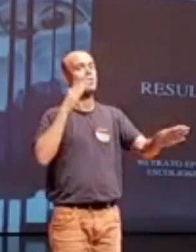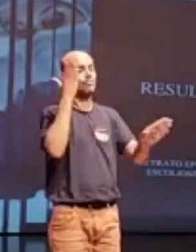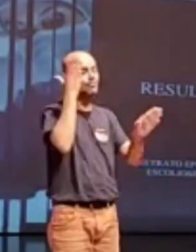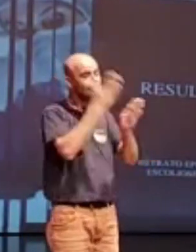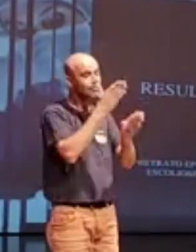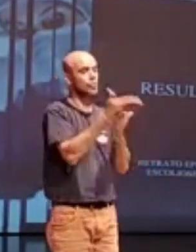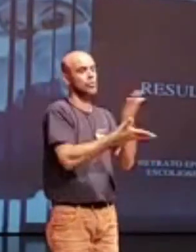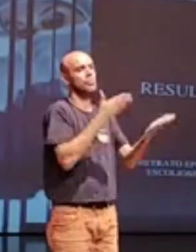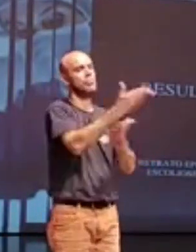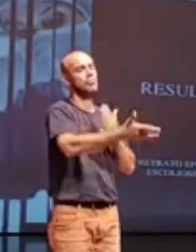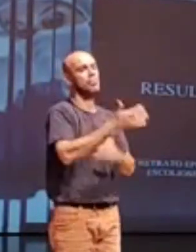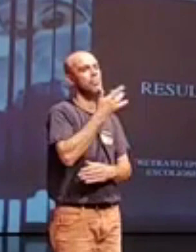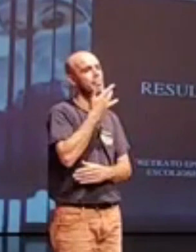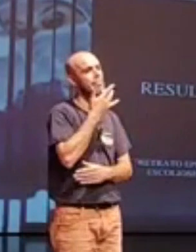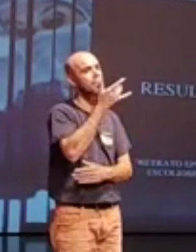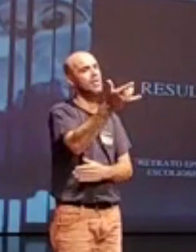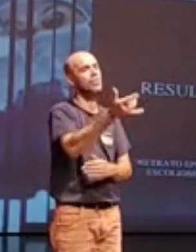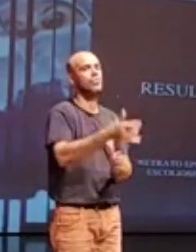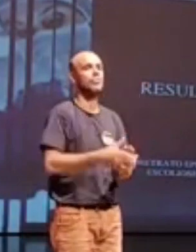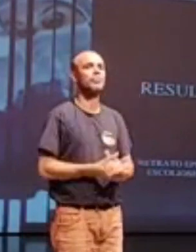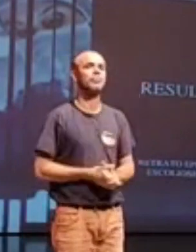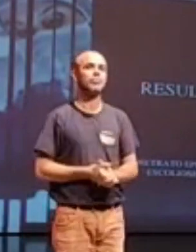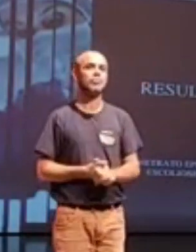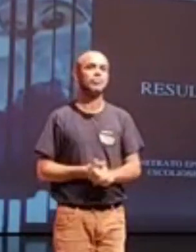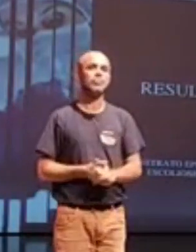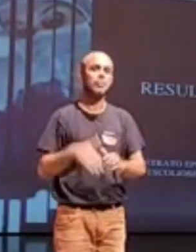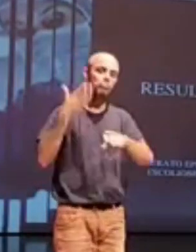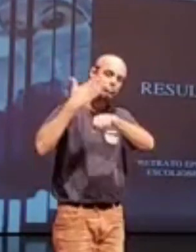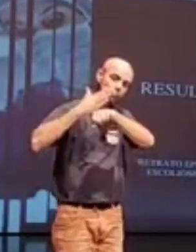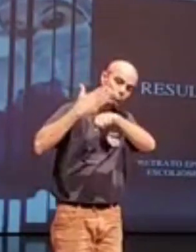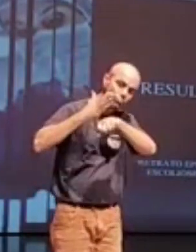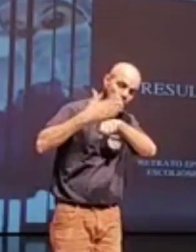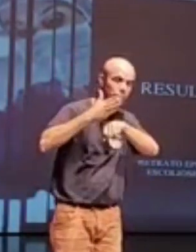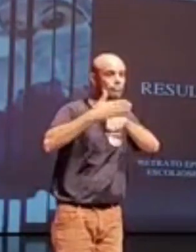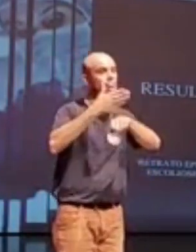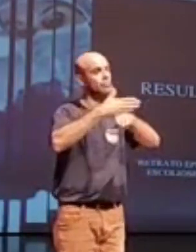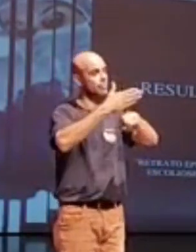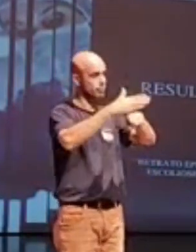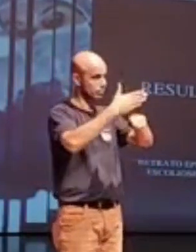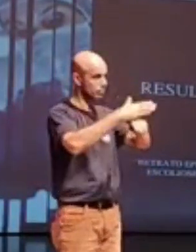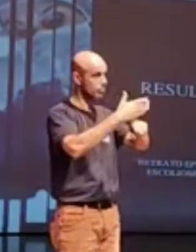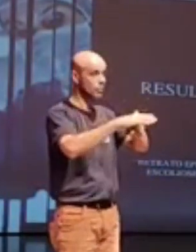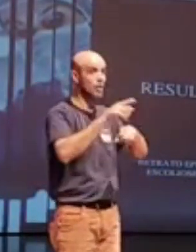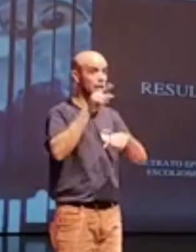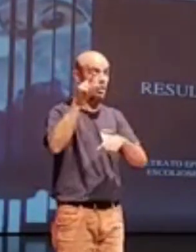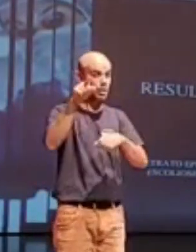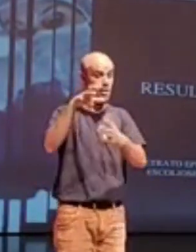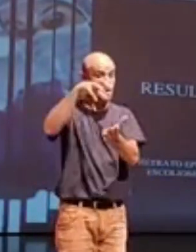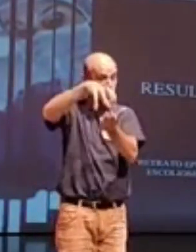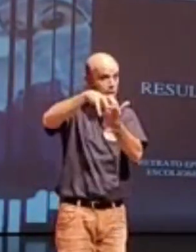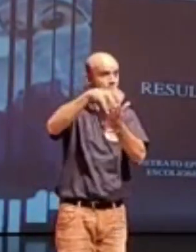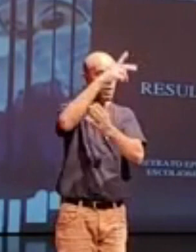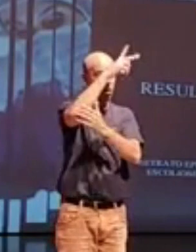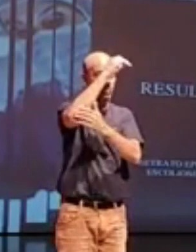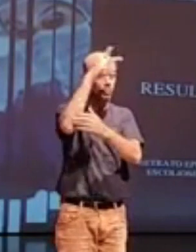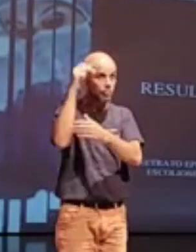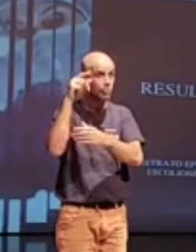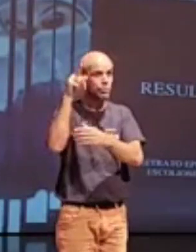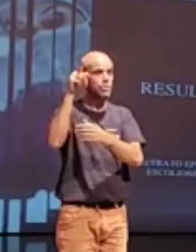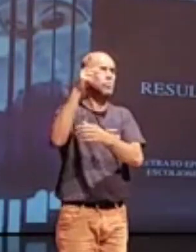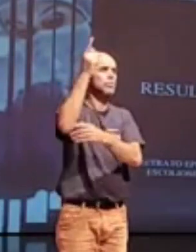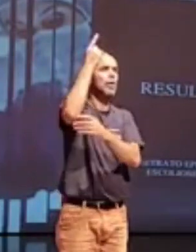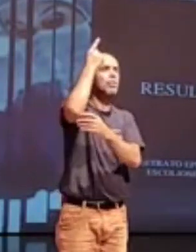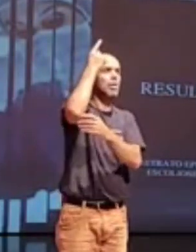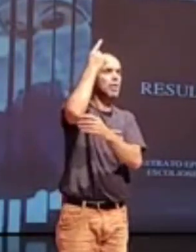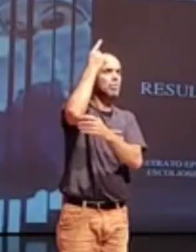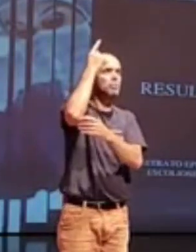né? Então você pode treinar, e muitas vezes as prefeituras fazem esses cursos em São Paulo, até saiu